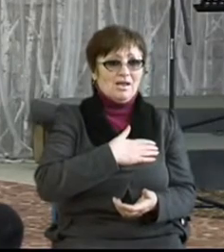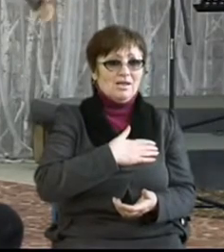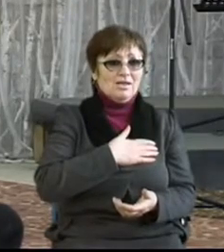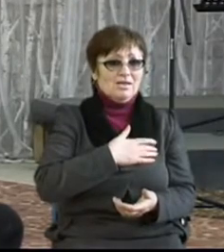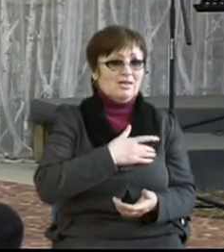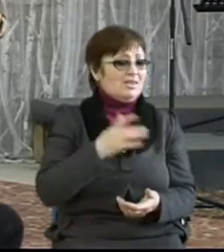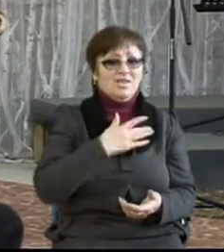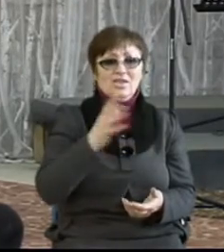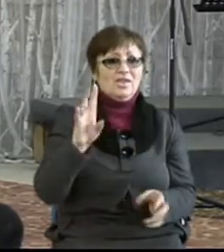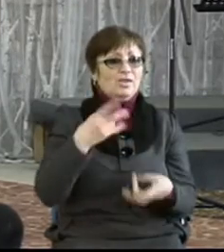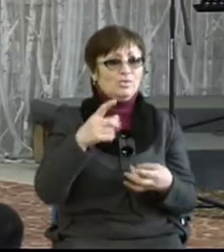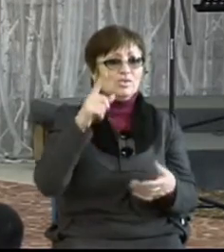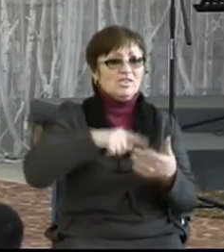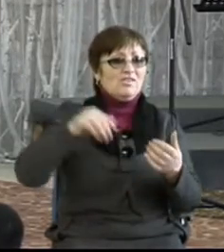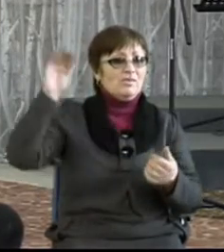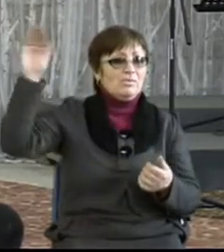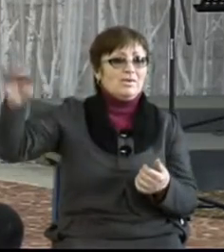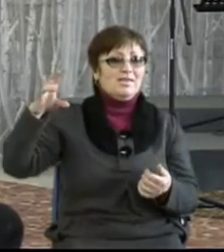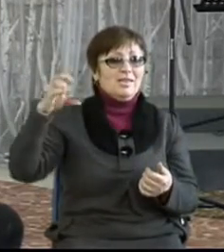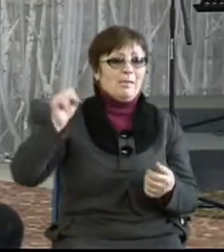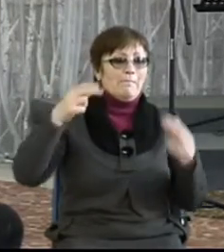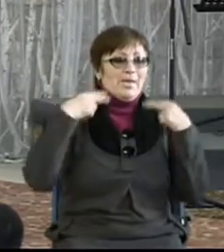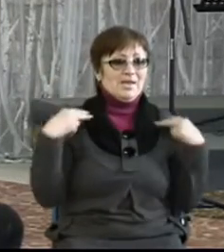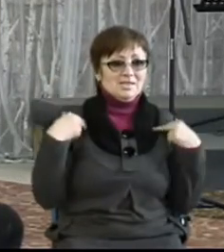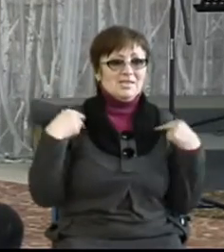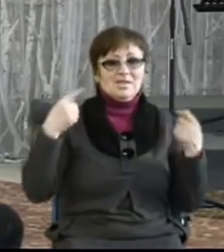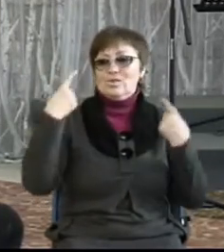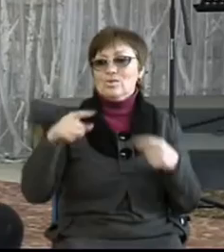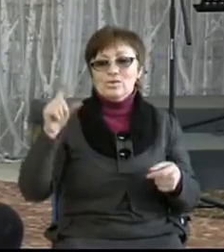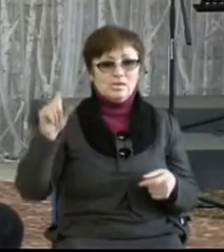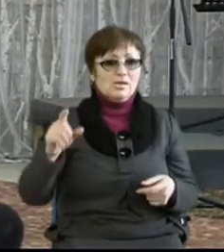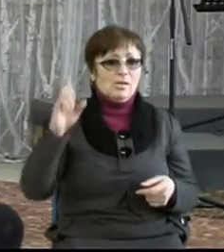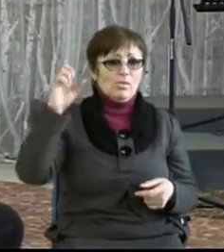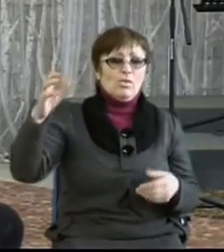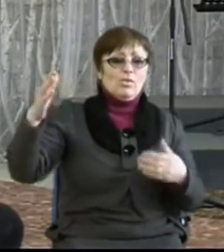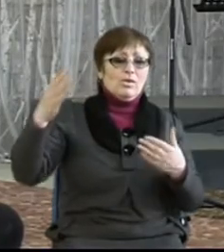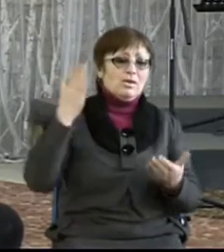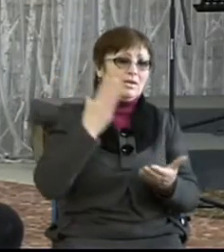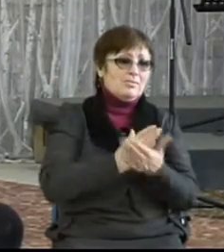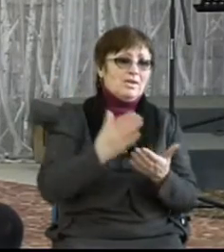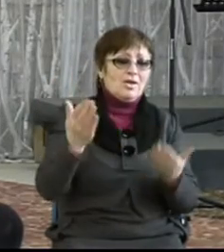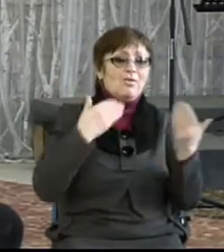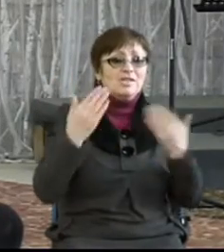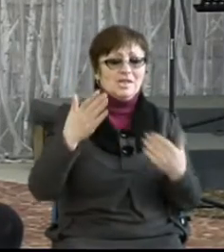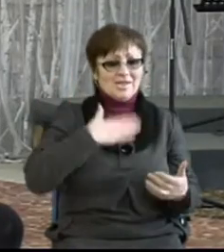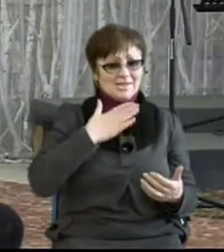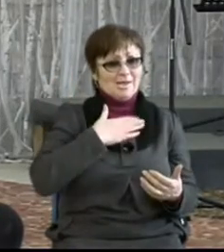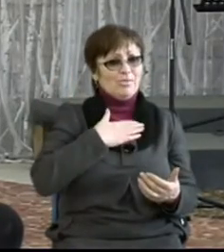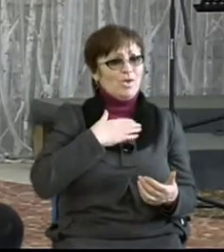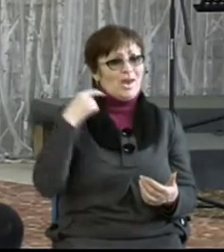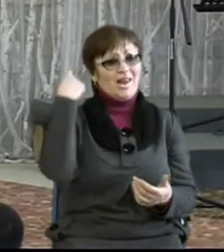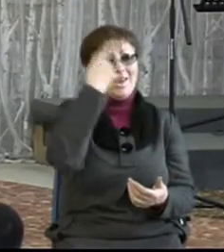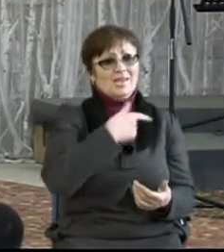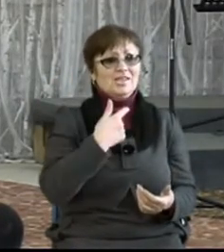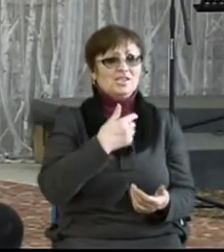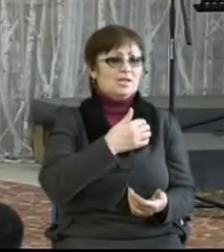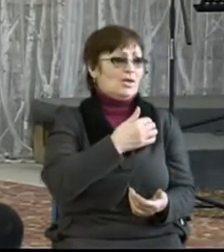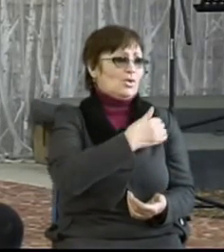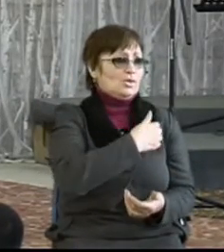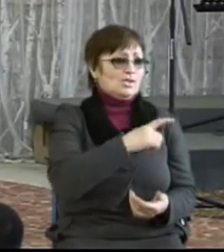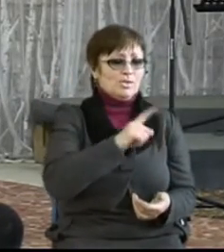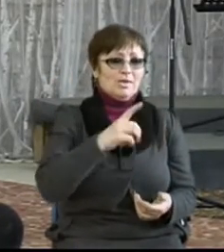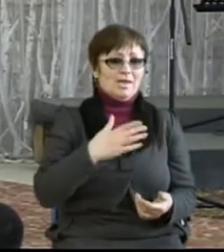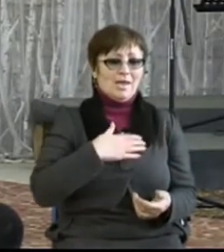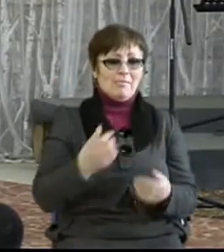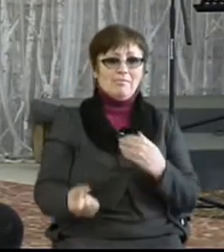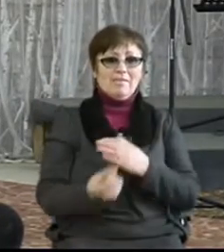на пастыря или на кого-то другого, потому что Бог имеет общение именно конкретно с вами, и Он желает, чтобы вы проявили свой